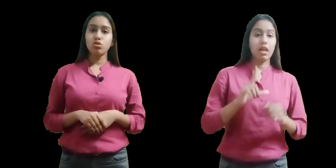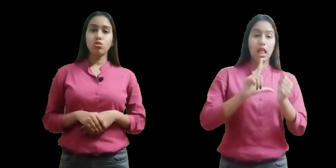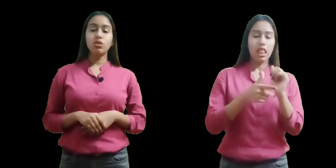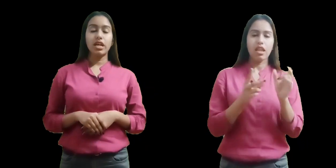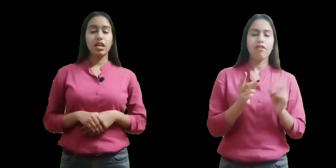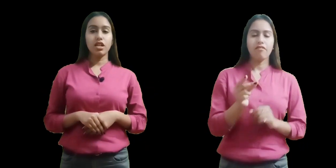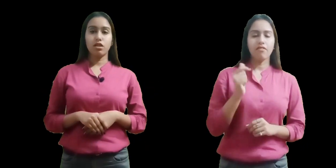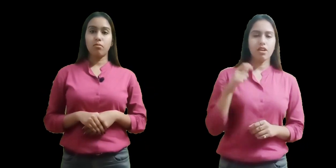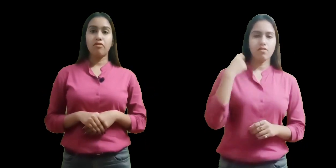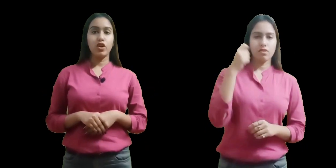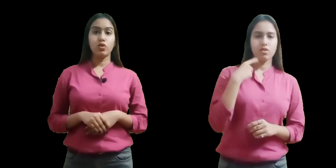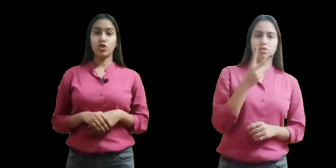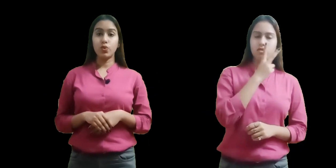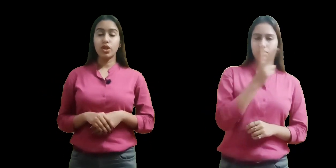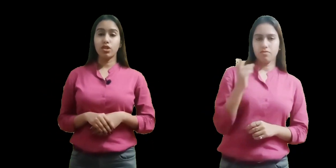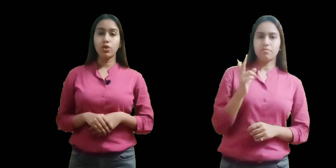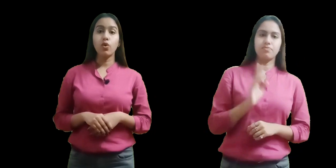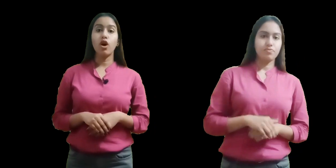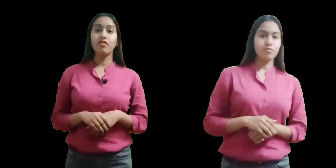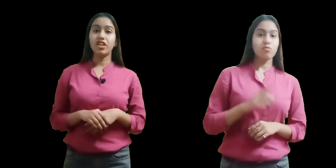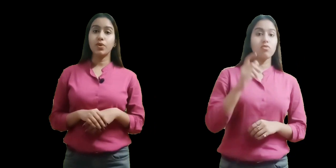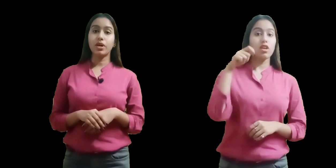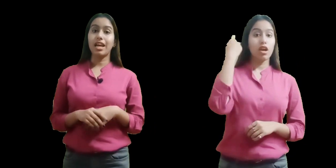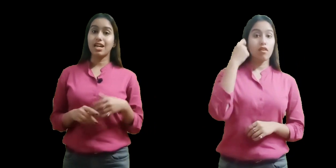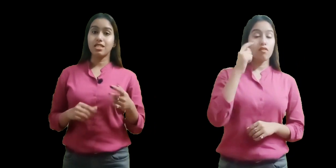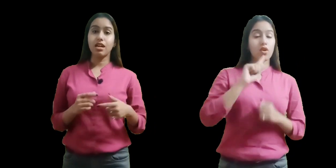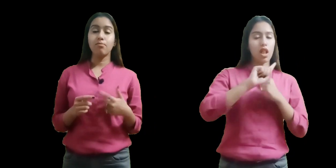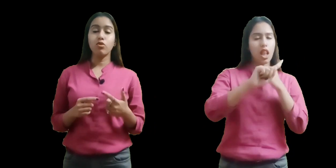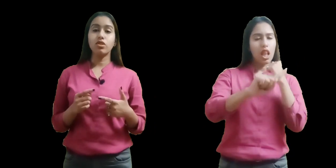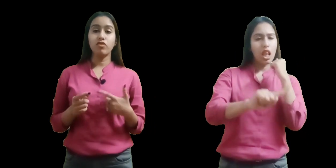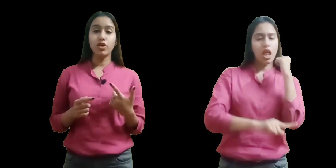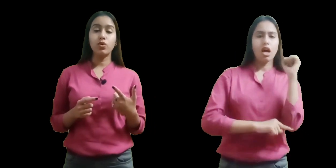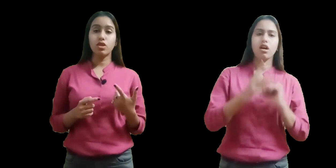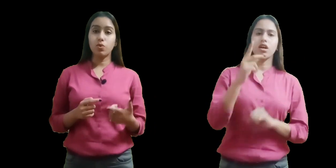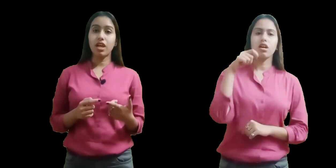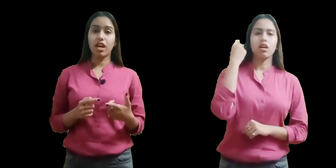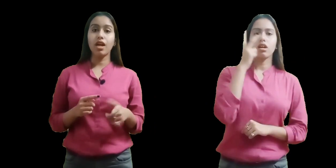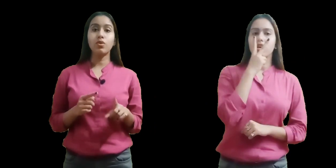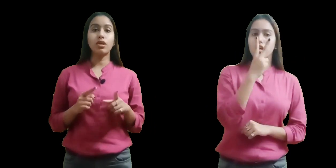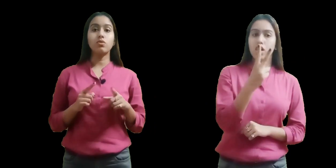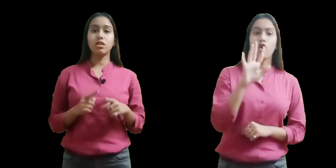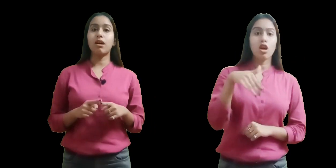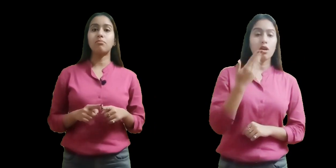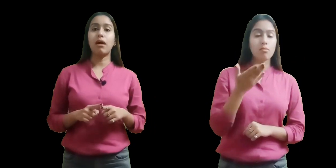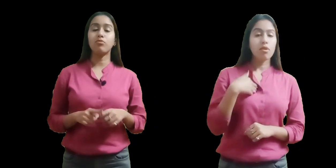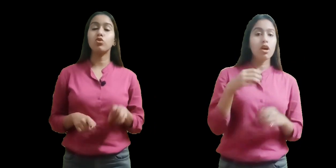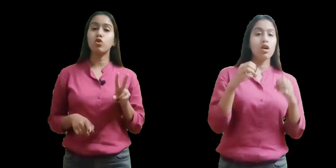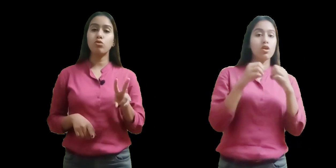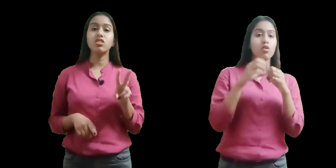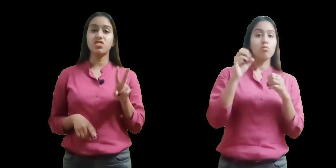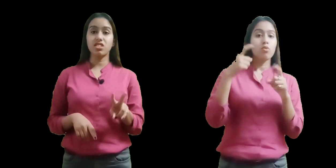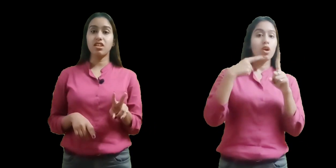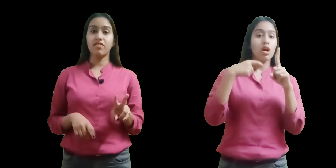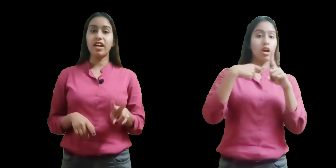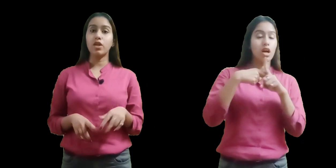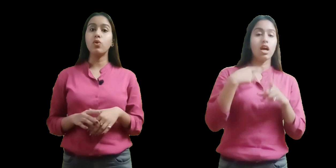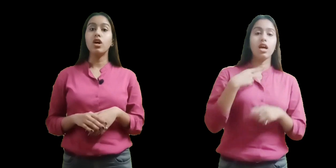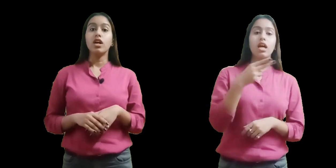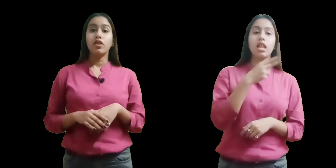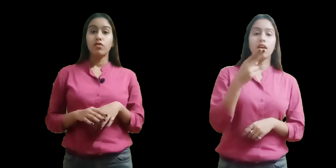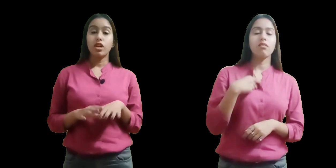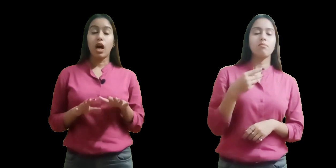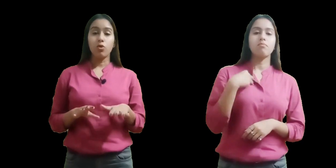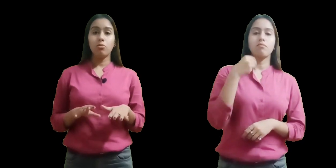तो दोस्तों देर ना करते हुए मैं वीडियो को शुरू करती हूँ, और वीडियो के लास्ट तक आप लोग वीडियो को जरूर देखें क्योंकि उसके बाद मैं आपको 2 बुक सजेस्ट करने वाली